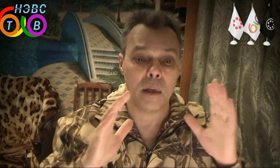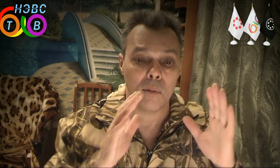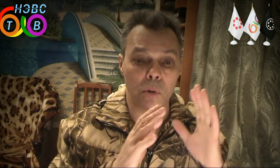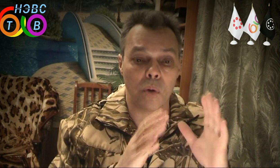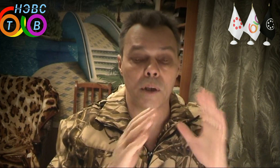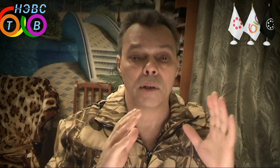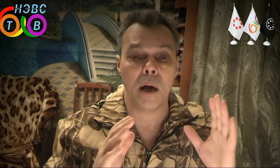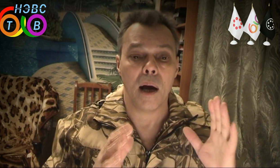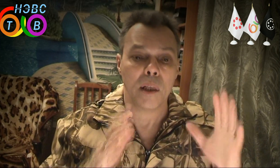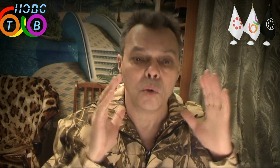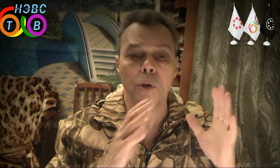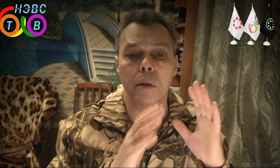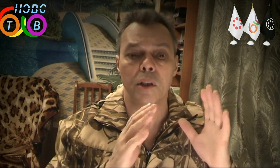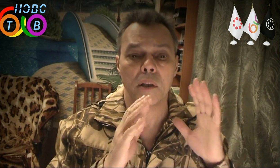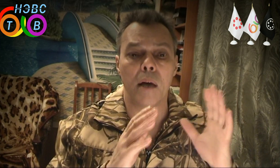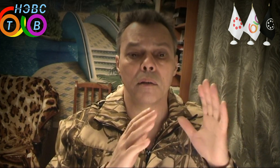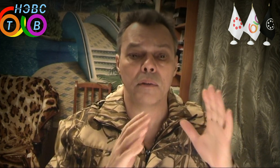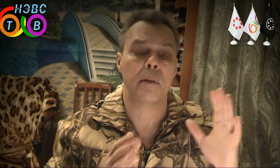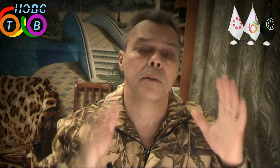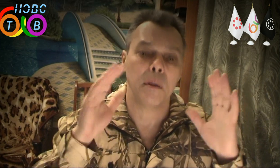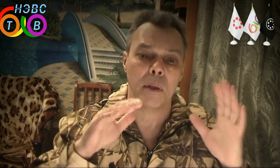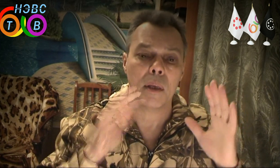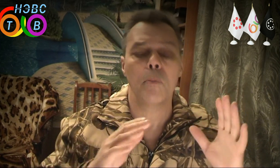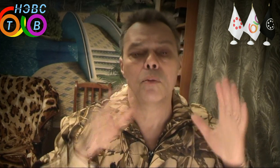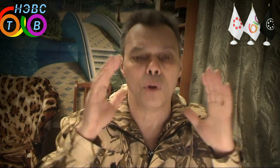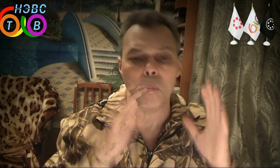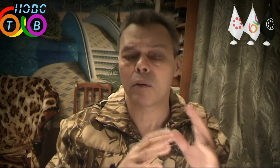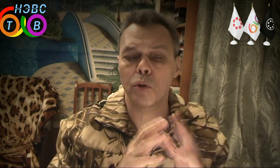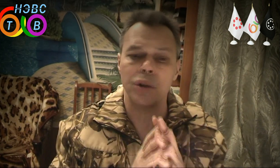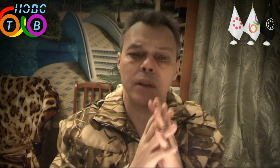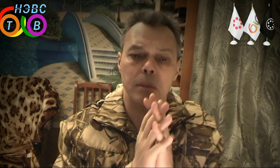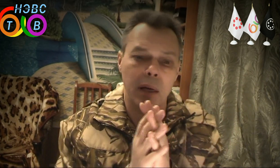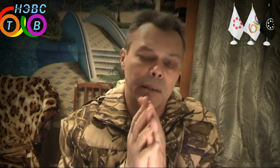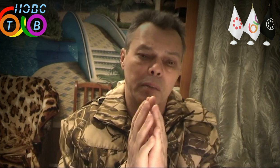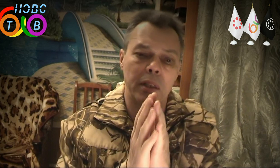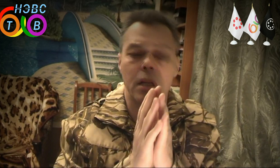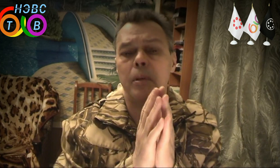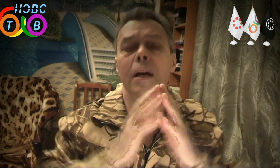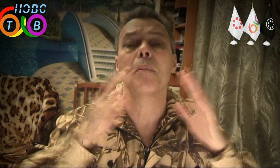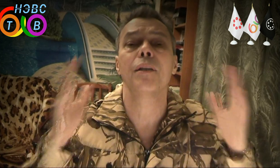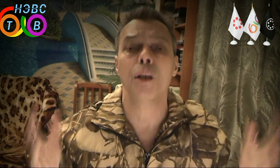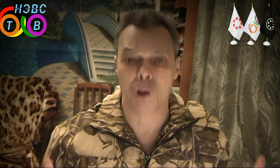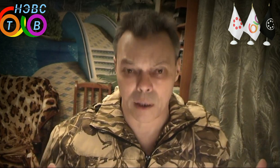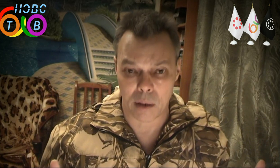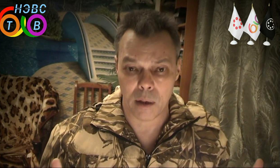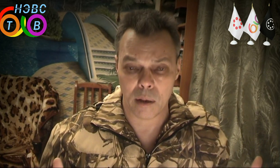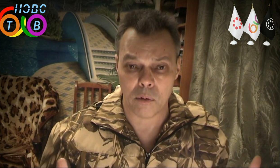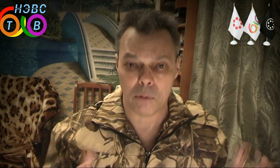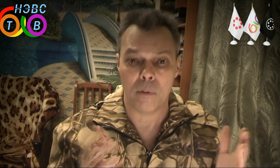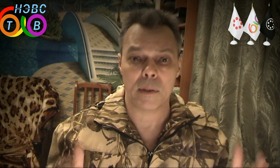его вот новая жена, она тоже лишена девственности именно им, он у нее первый мужчина, и семья, казалось бы, должна быть гармоничной, его вот новая семья,